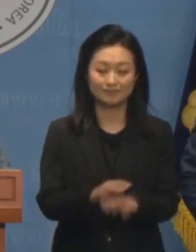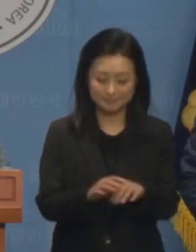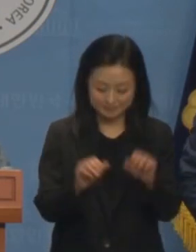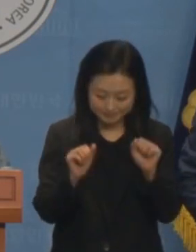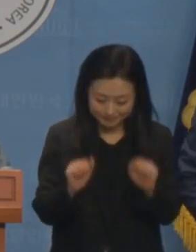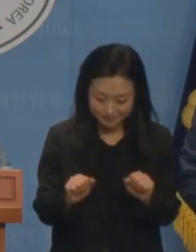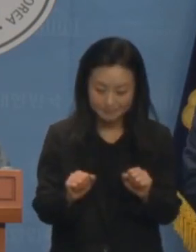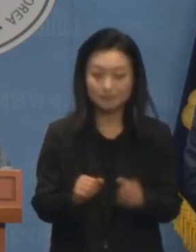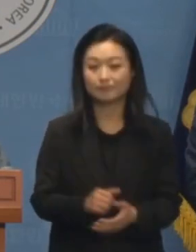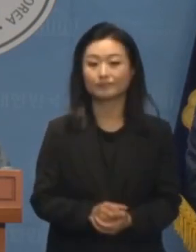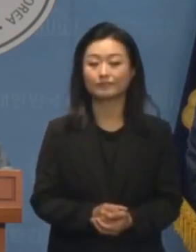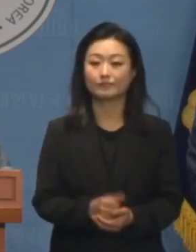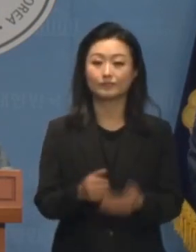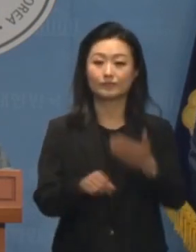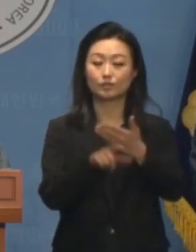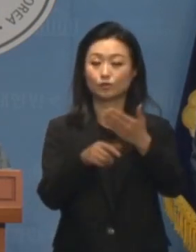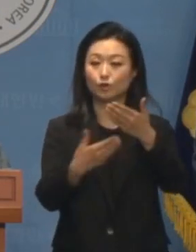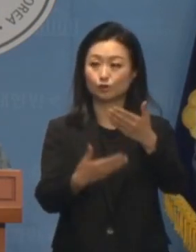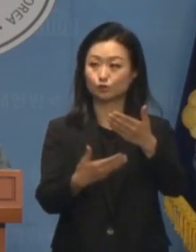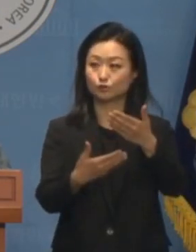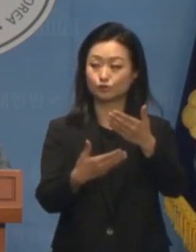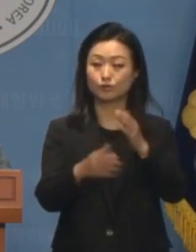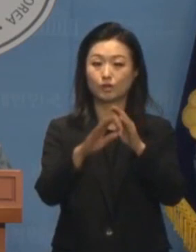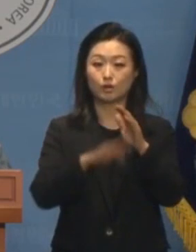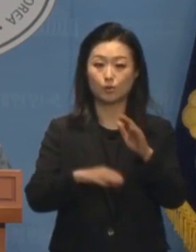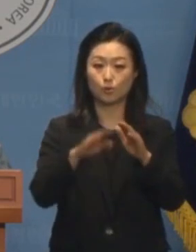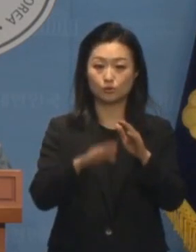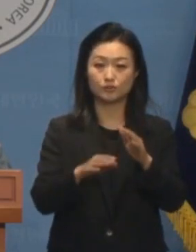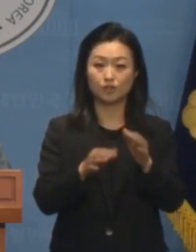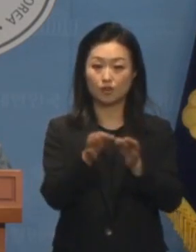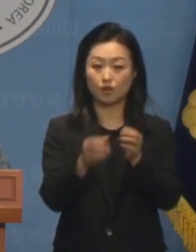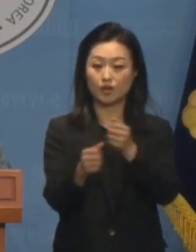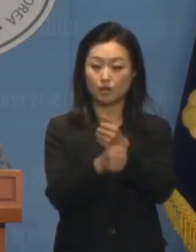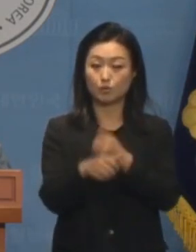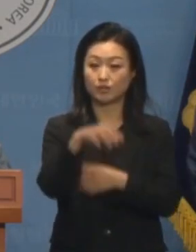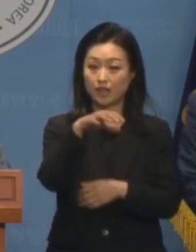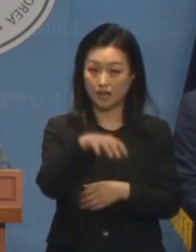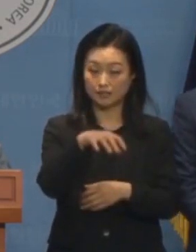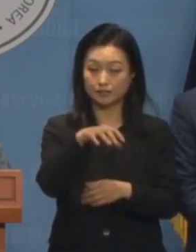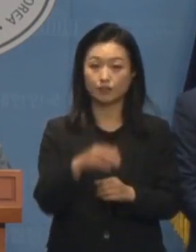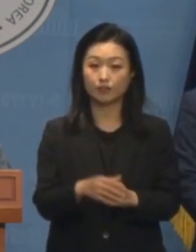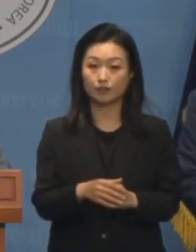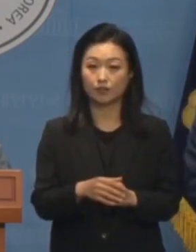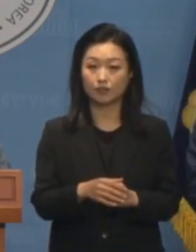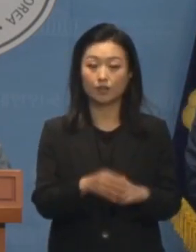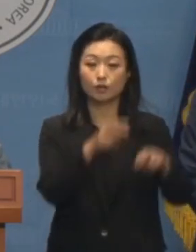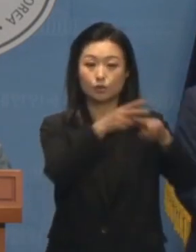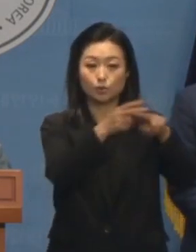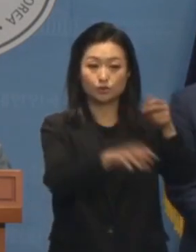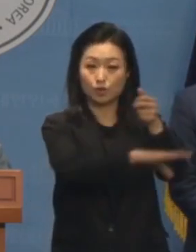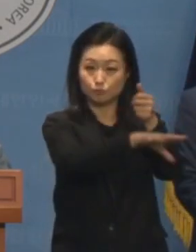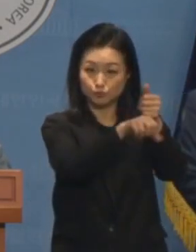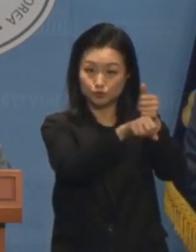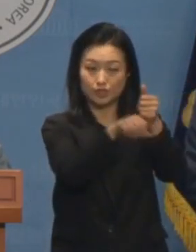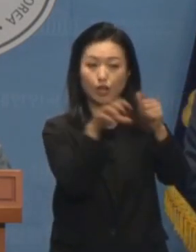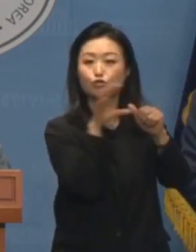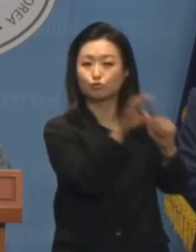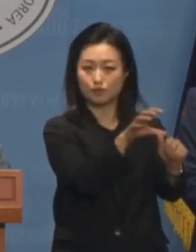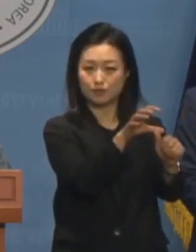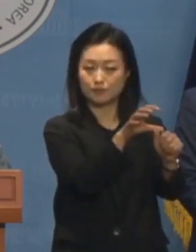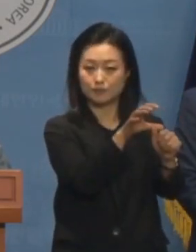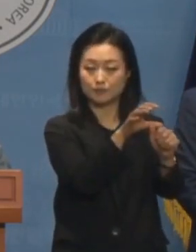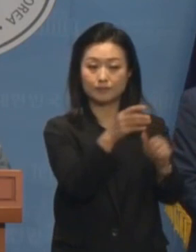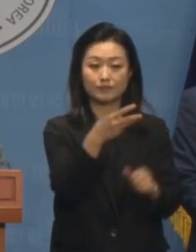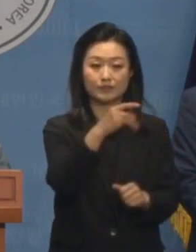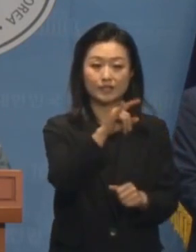안녕하십니까? 지난 9월 9일 공정위는 독점적 온라인 플랫폼을 규제하겠다면서 이른바 TMF 없는